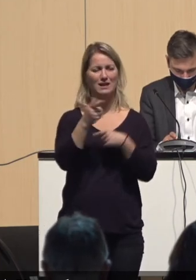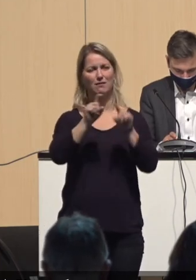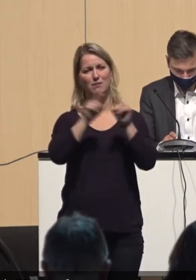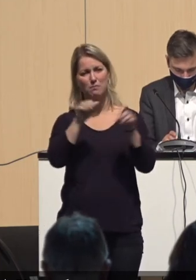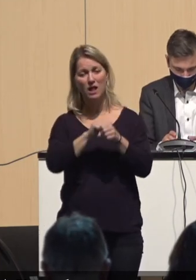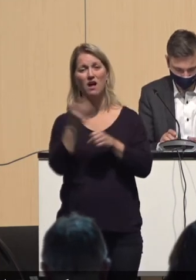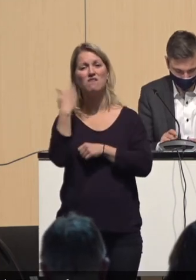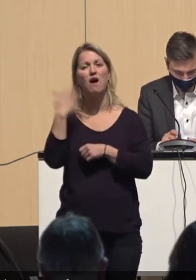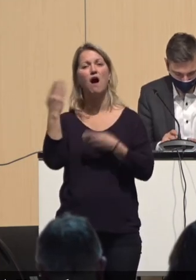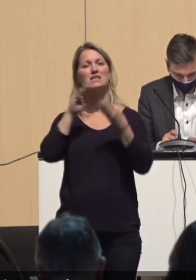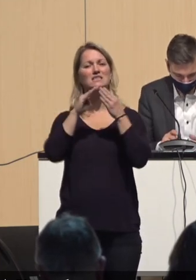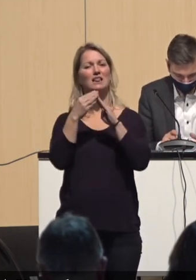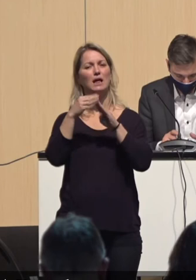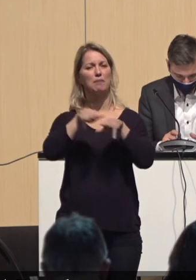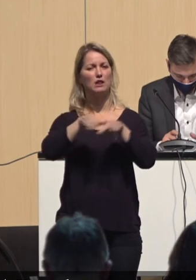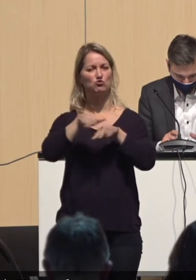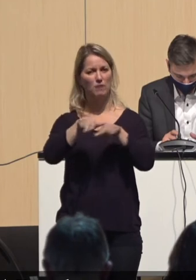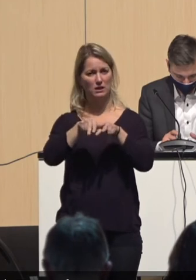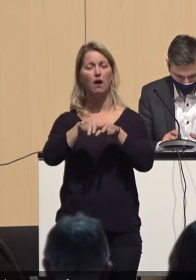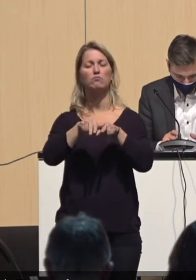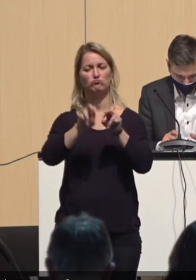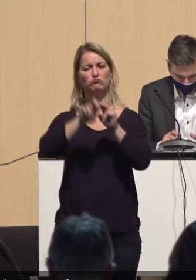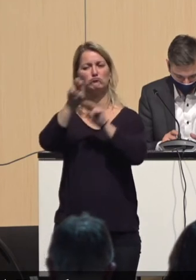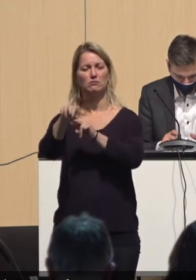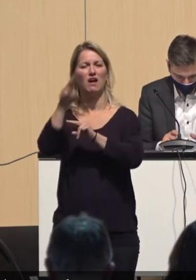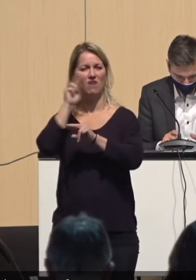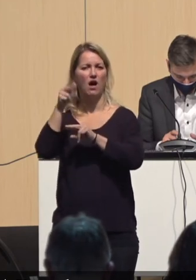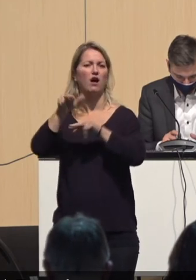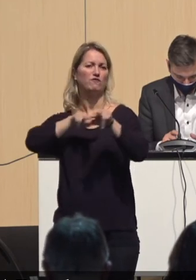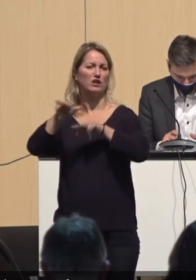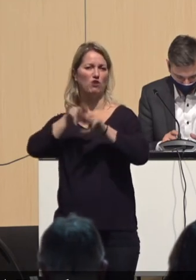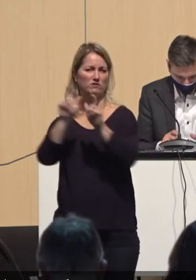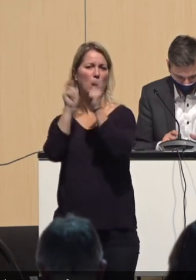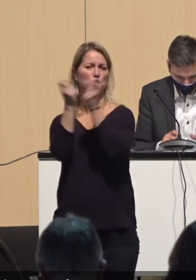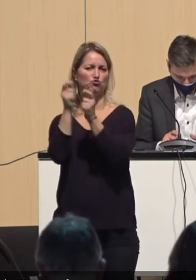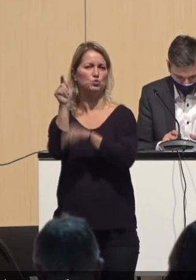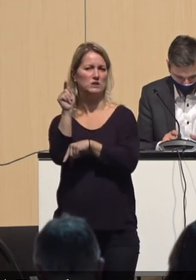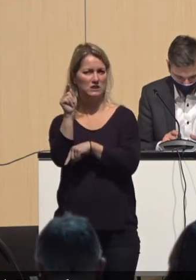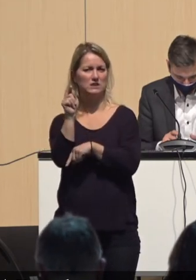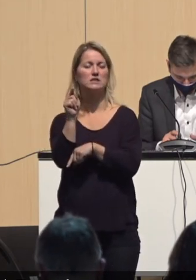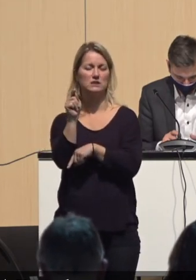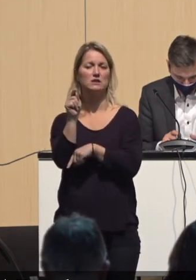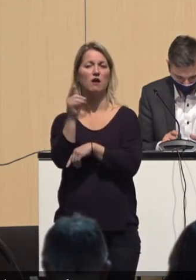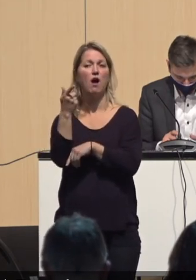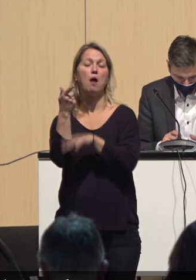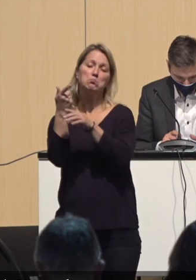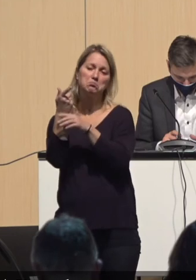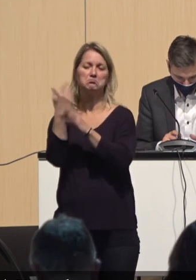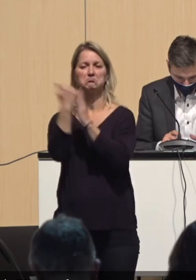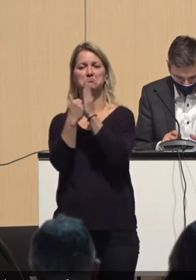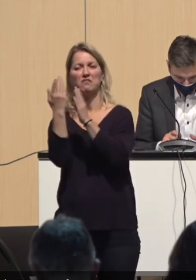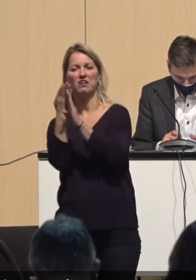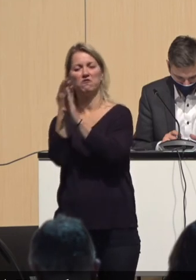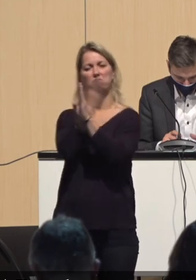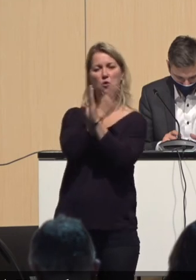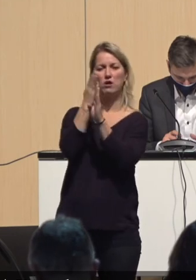City Management und Wirtschaftsvertreter waren im Wirtschaftsausschuss und es ging darum, nach hinten zu verlängern, nach vorne zu verlängern, aber